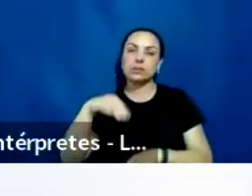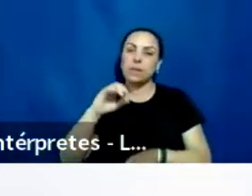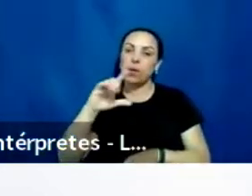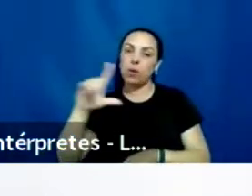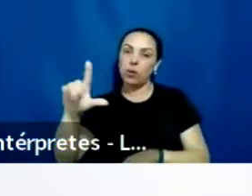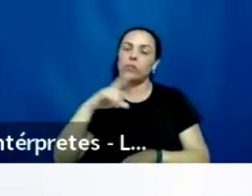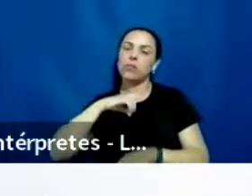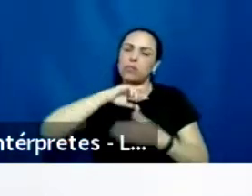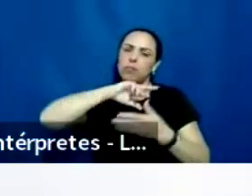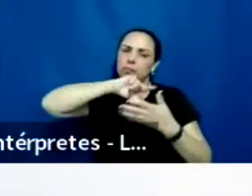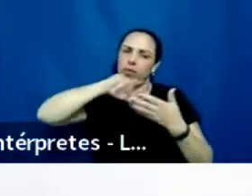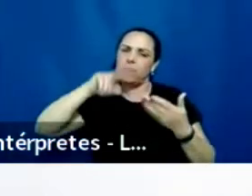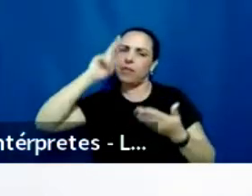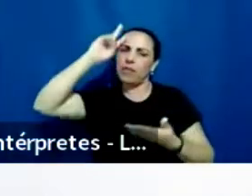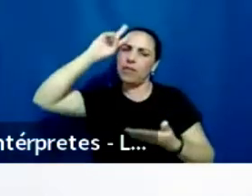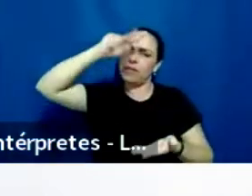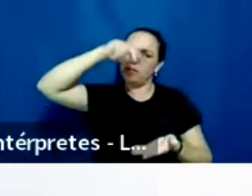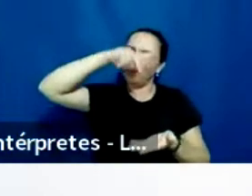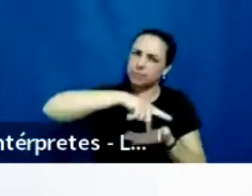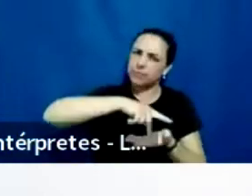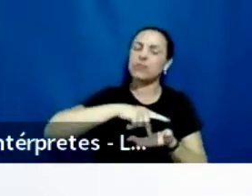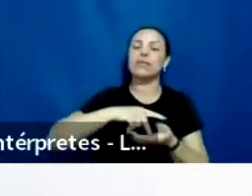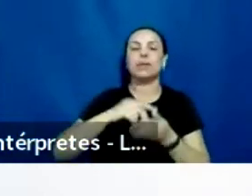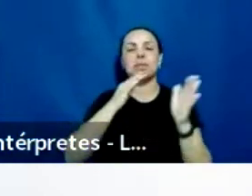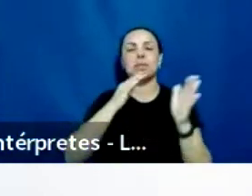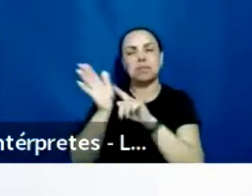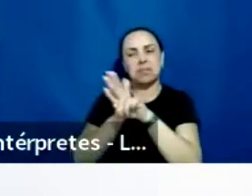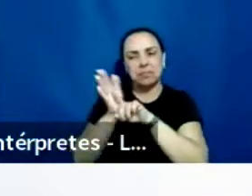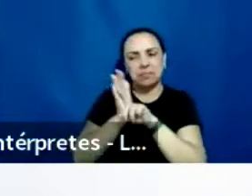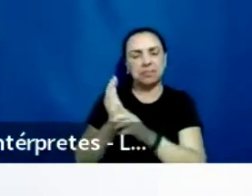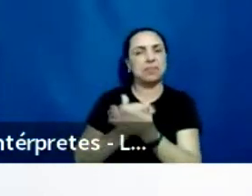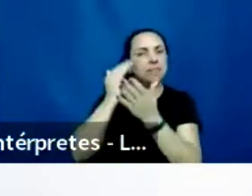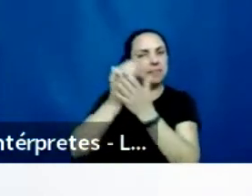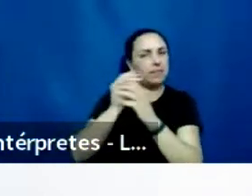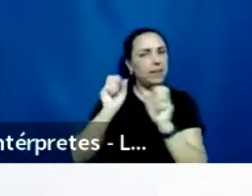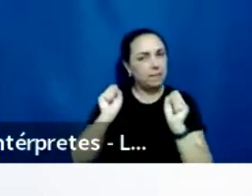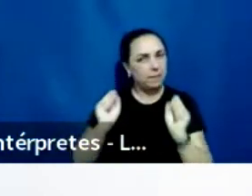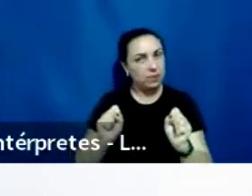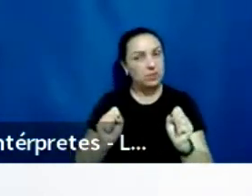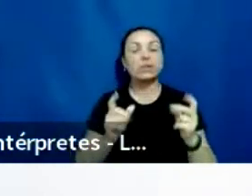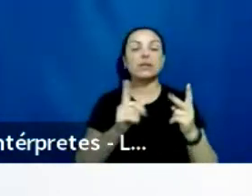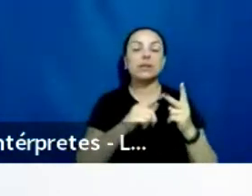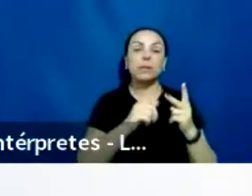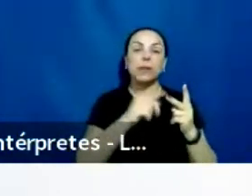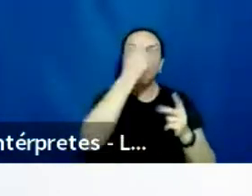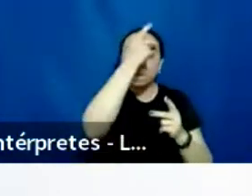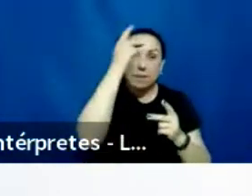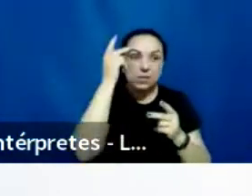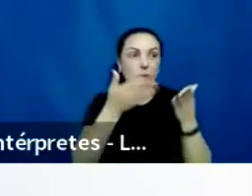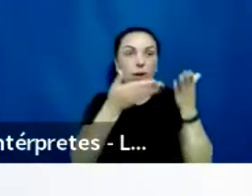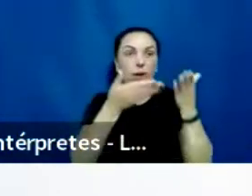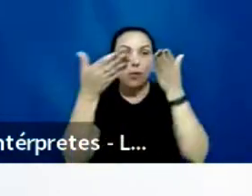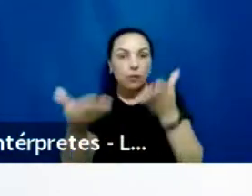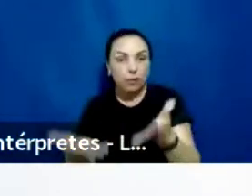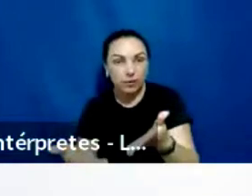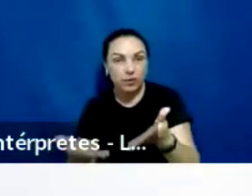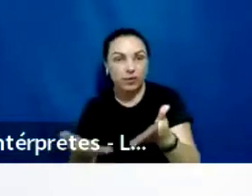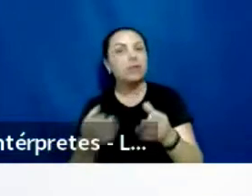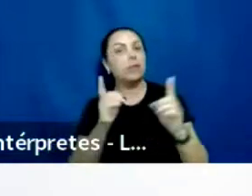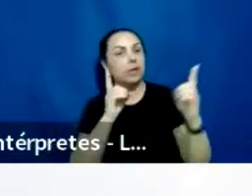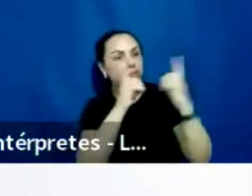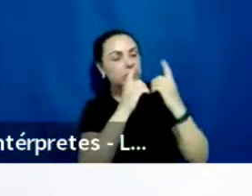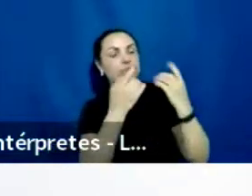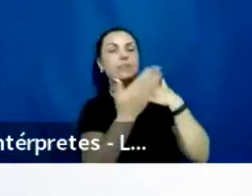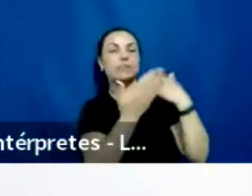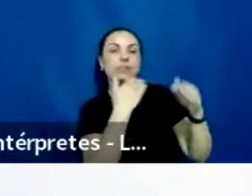perguntar aí para a pessoa que carinhosamente te convidou aqui para a nossa palestra de hoje. Com certeza ela vai